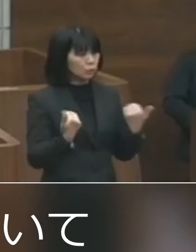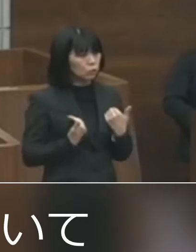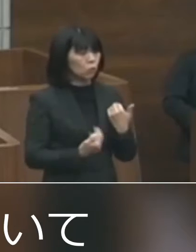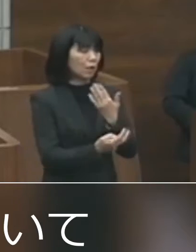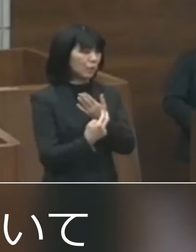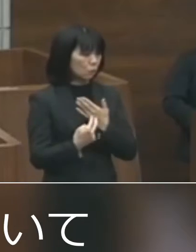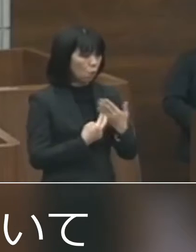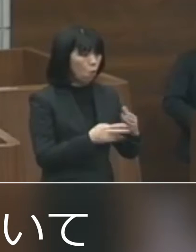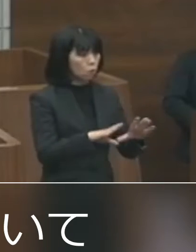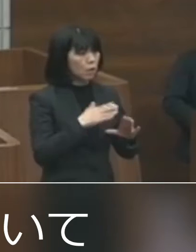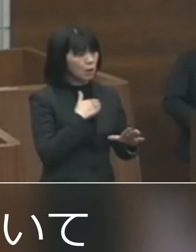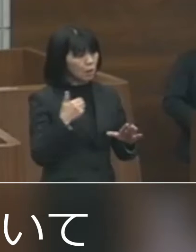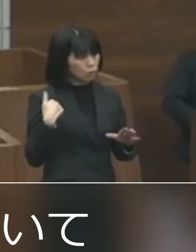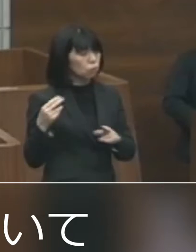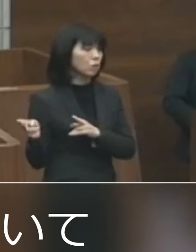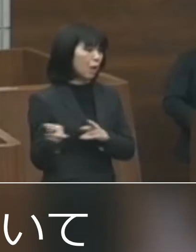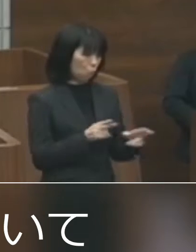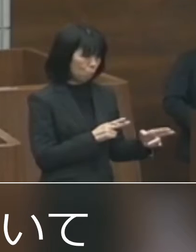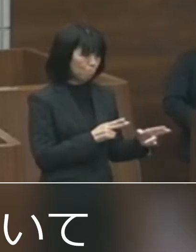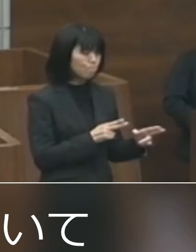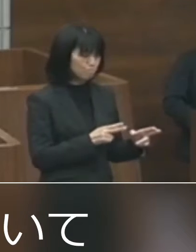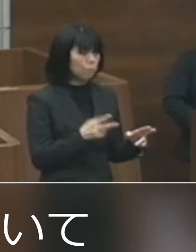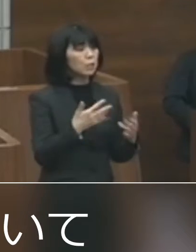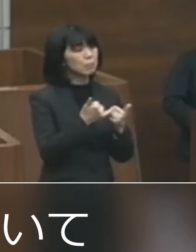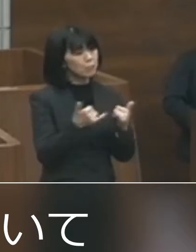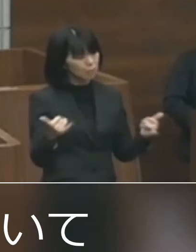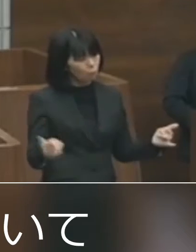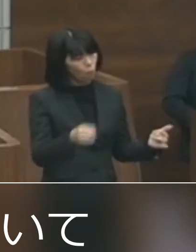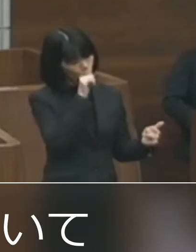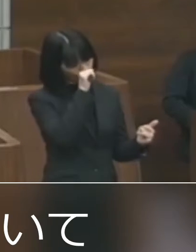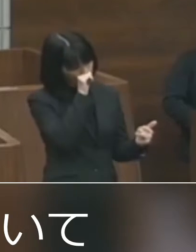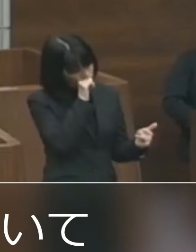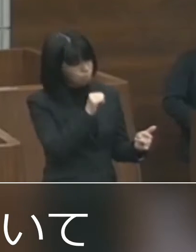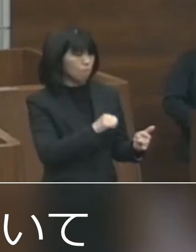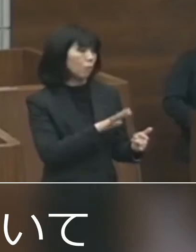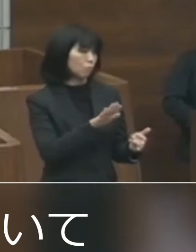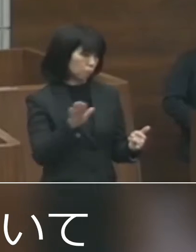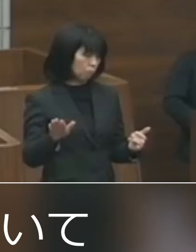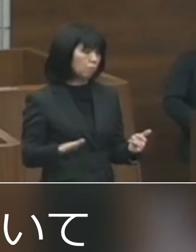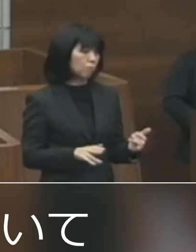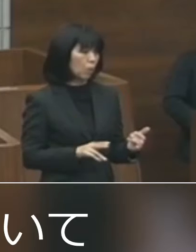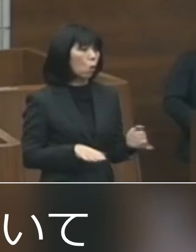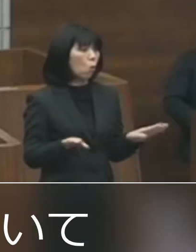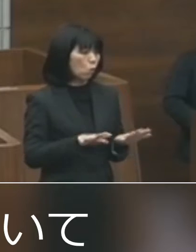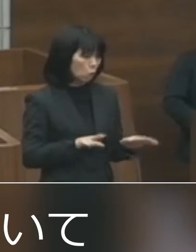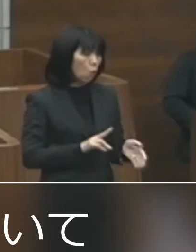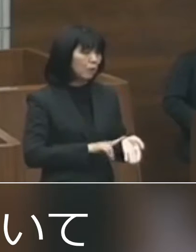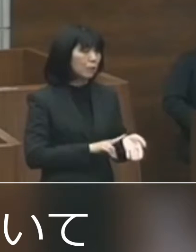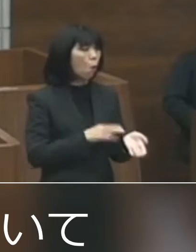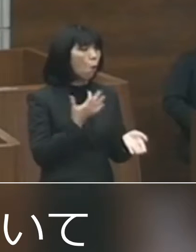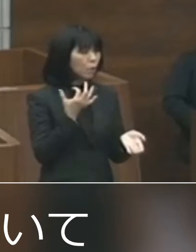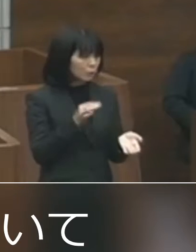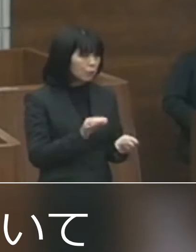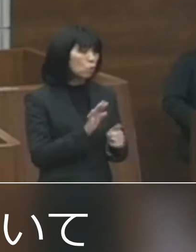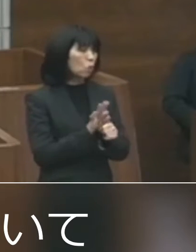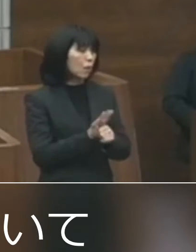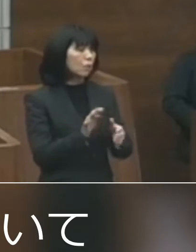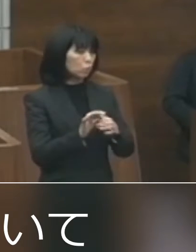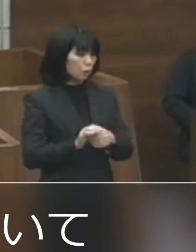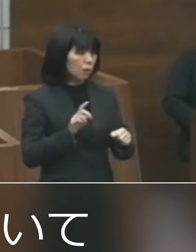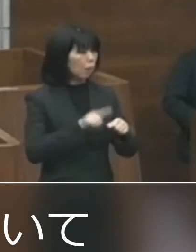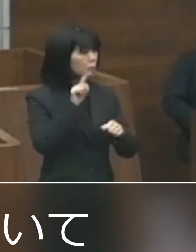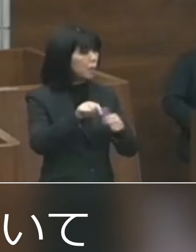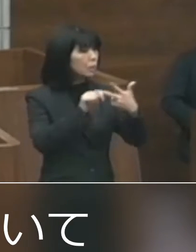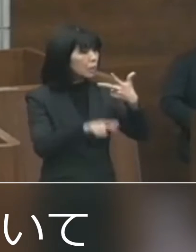受けることができる制度として市民から歓迎されている子ども医療費助成について、来年7月